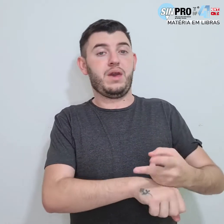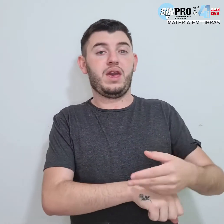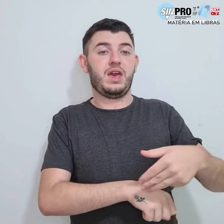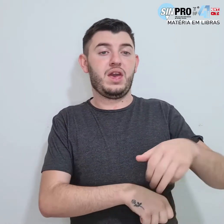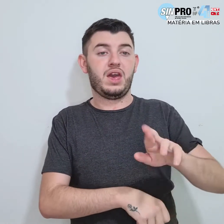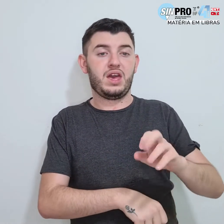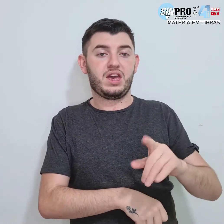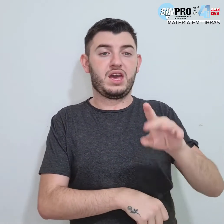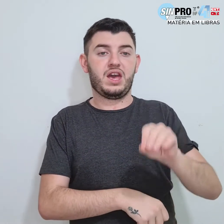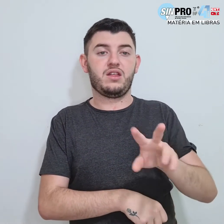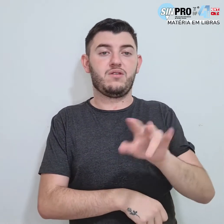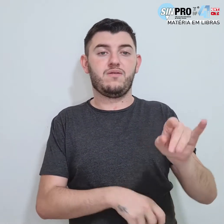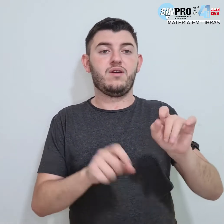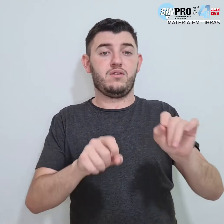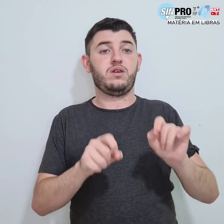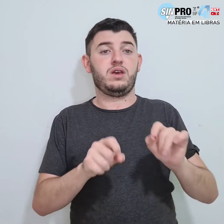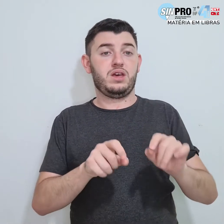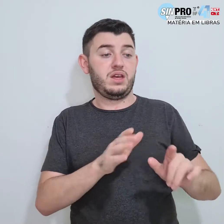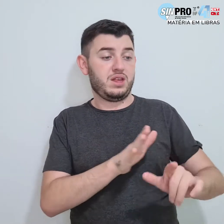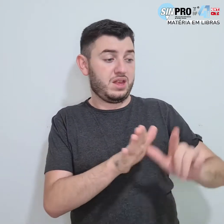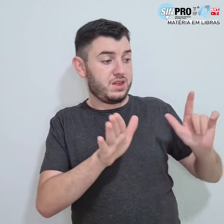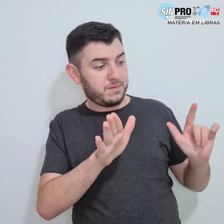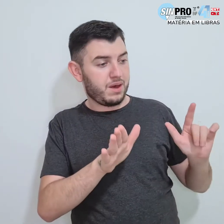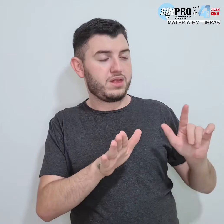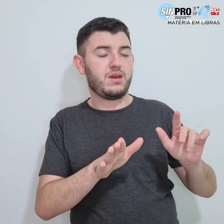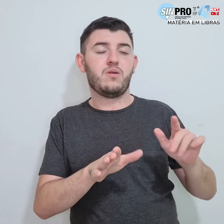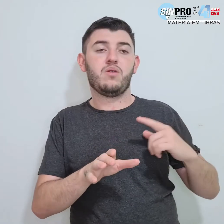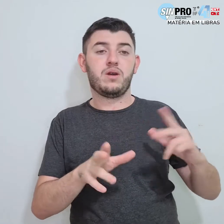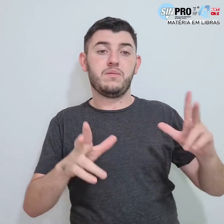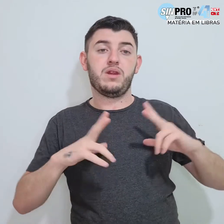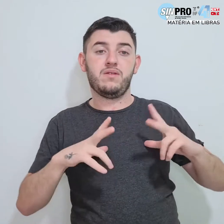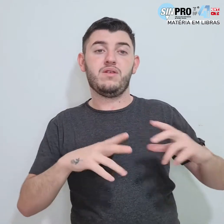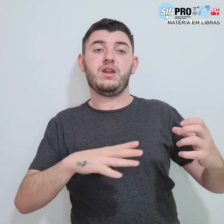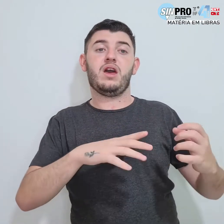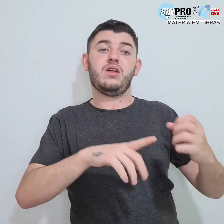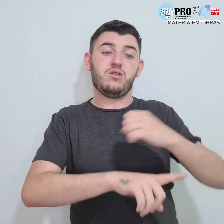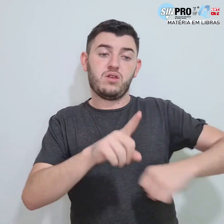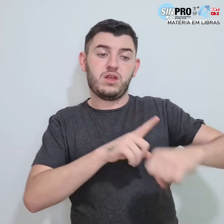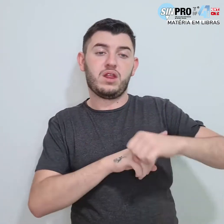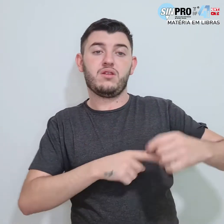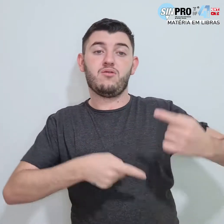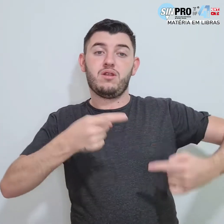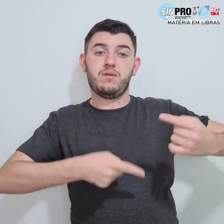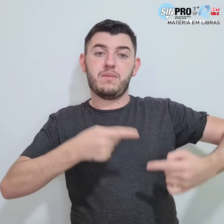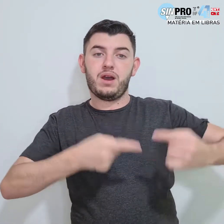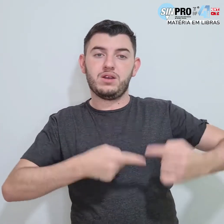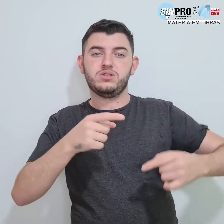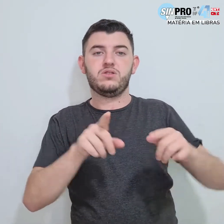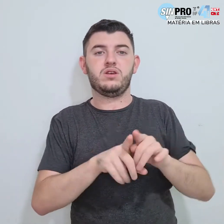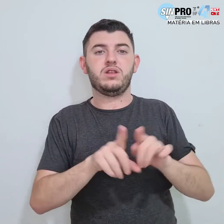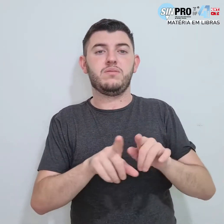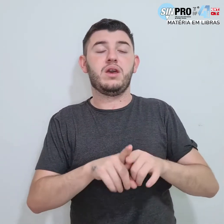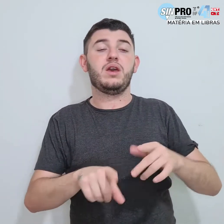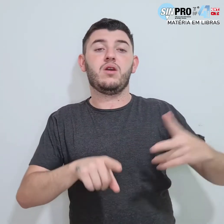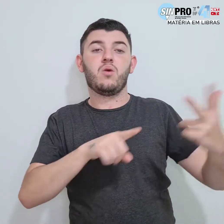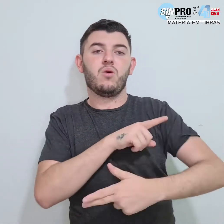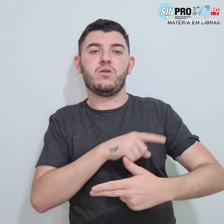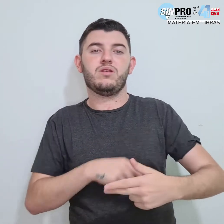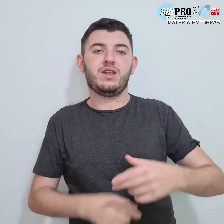inovação, privando a sociedade do debate público crítico e da construção autônoma da própria personalidade.